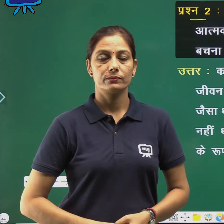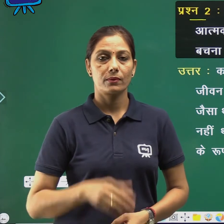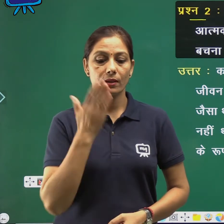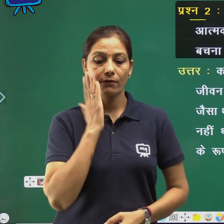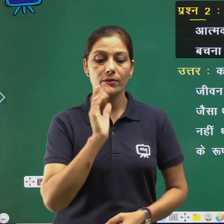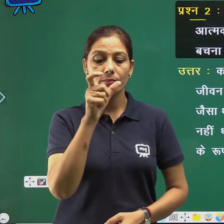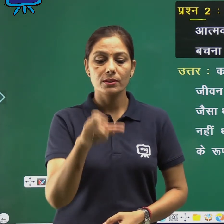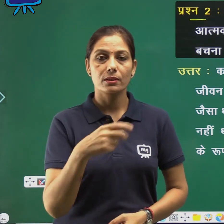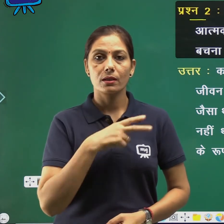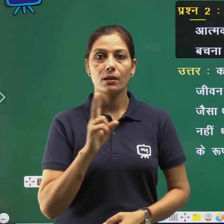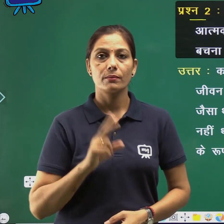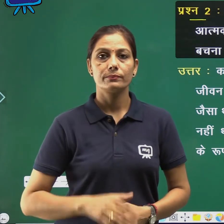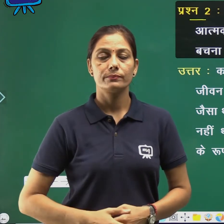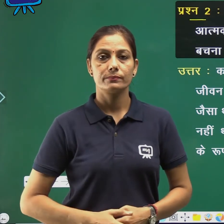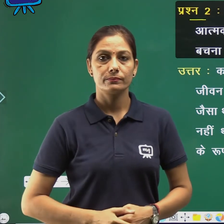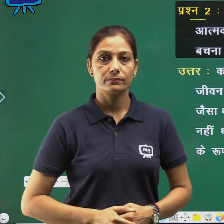कवि जयशंकर प्रसाद